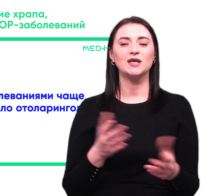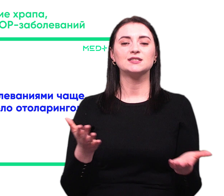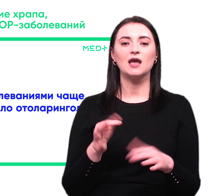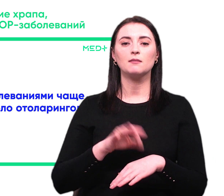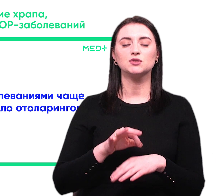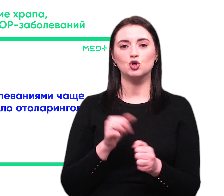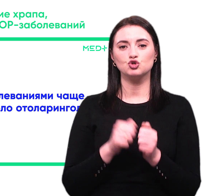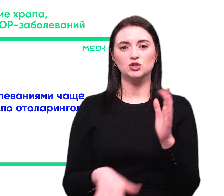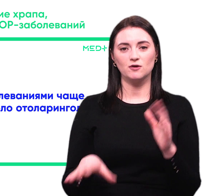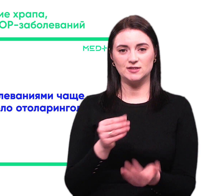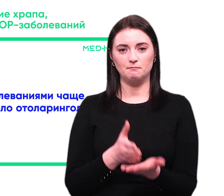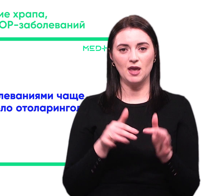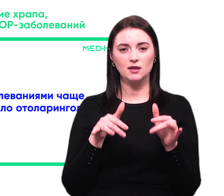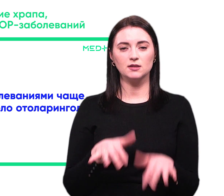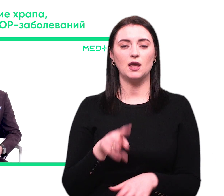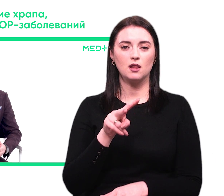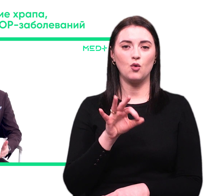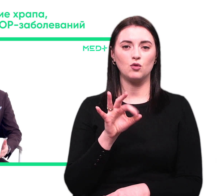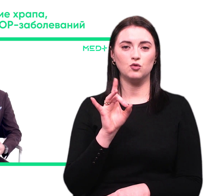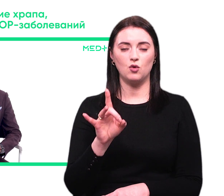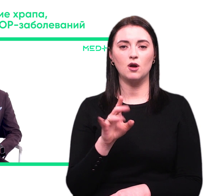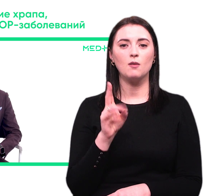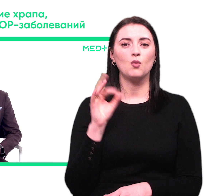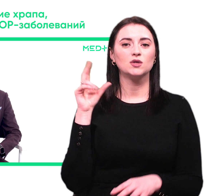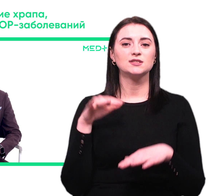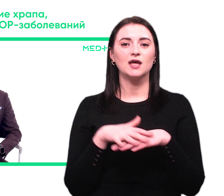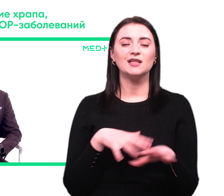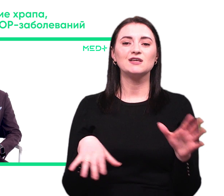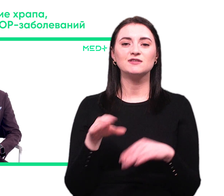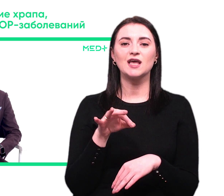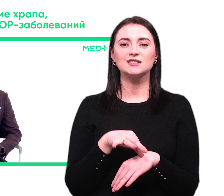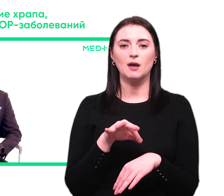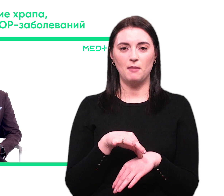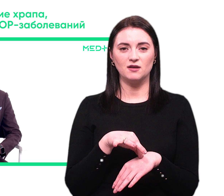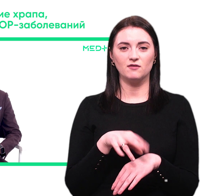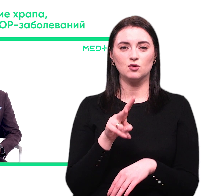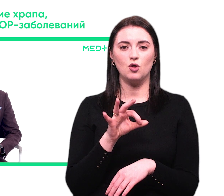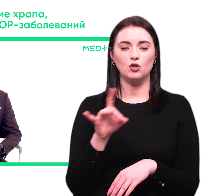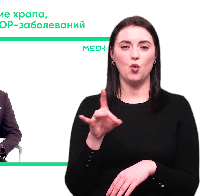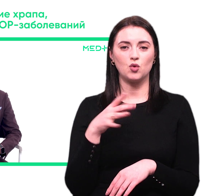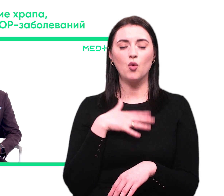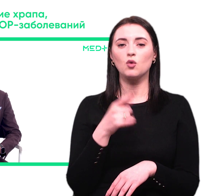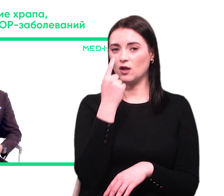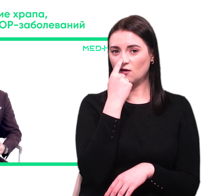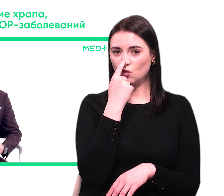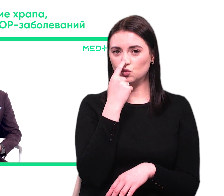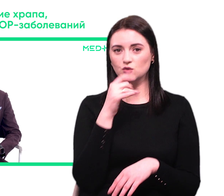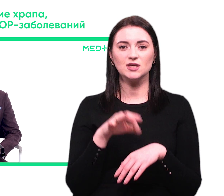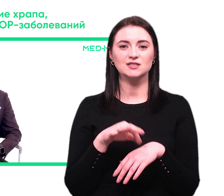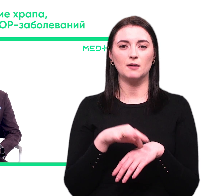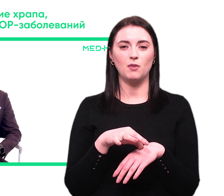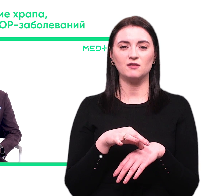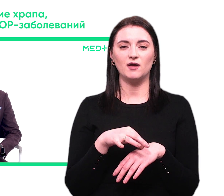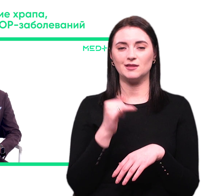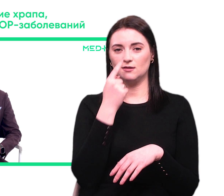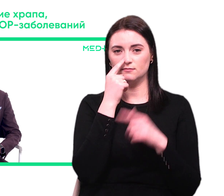чаще всего имеет дело отоларинголог? По статистике, из всех заболеваний лор-органов, нос, заболевания носа и